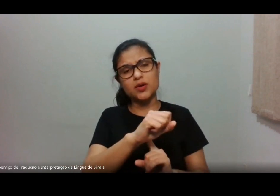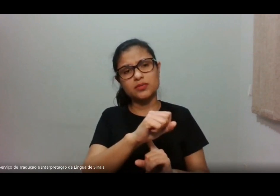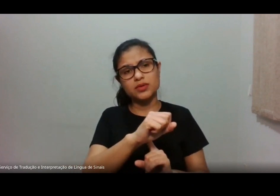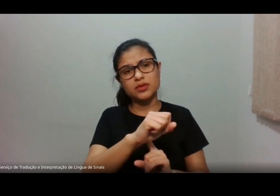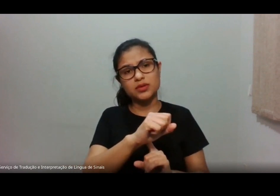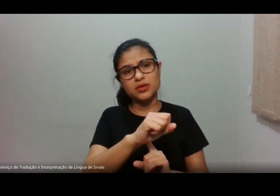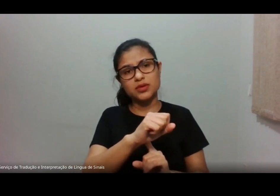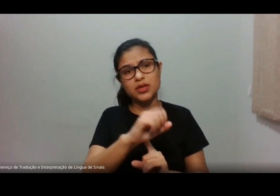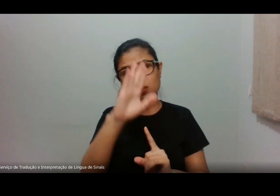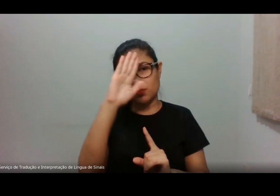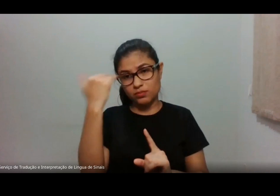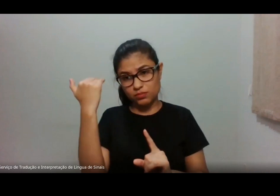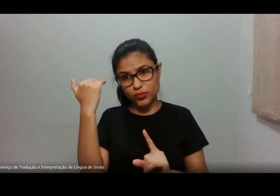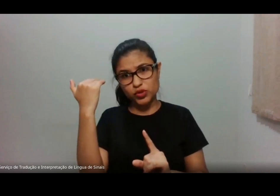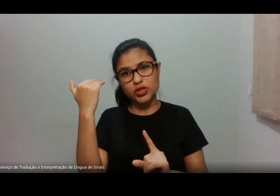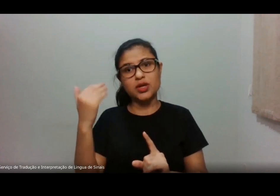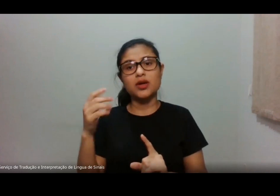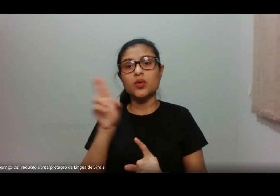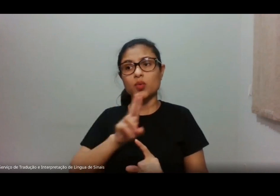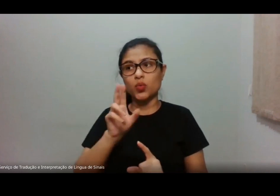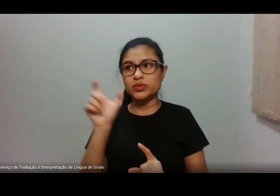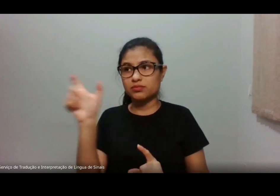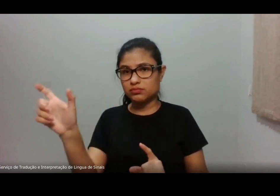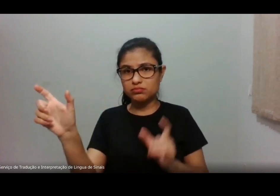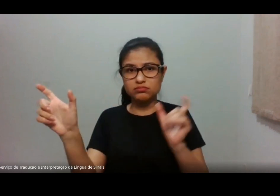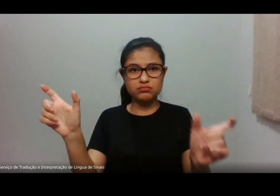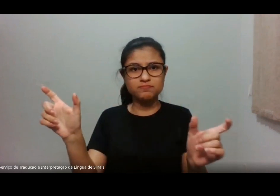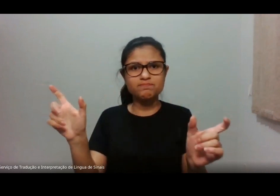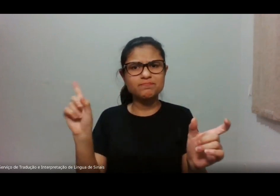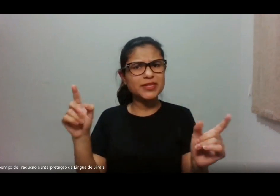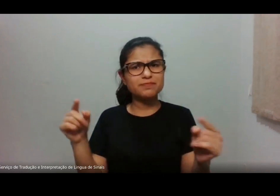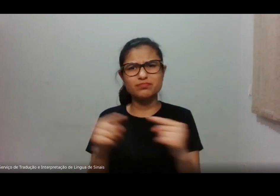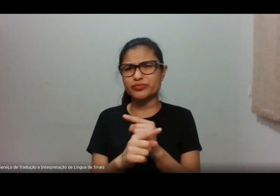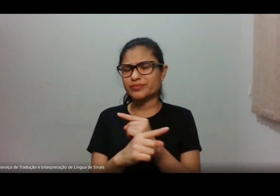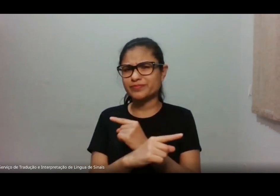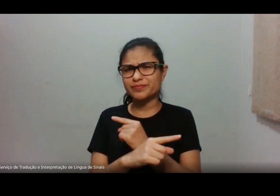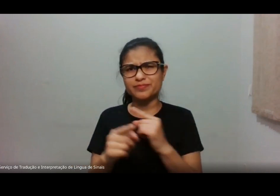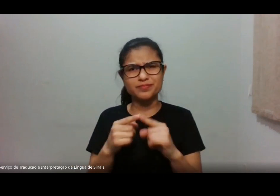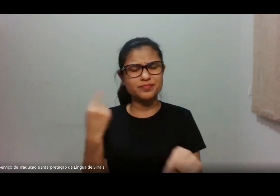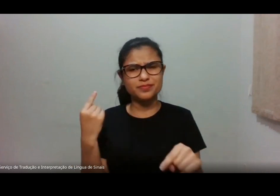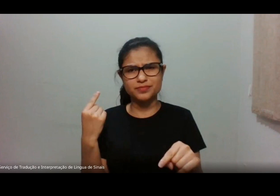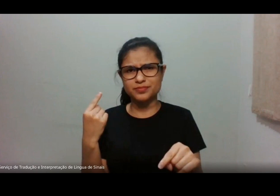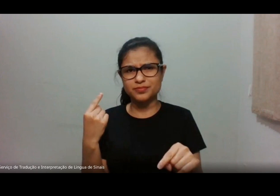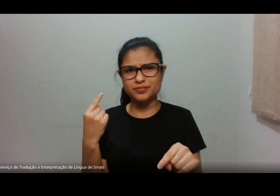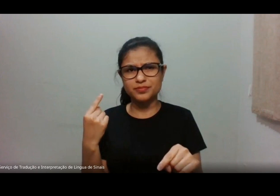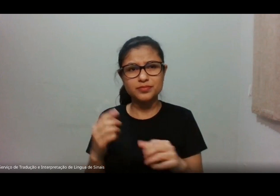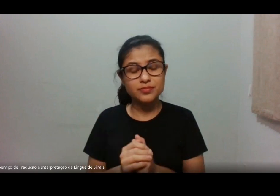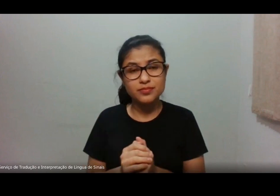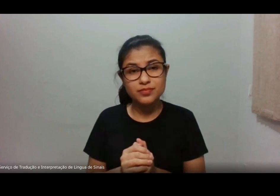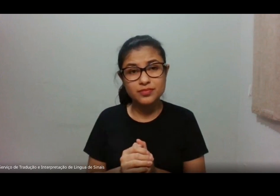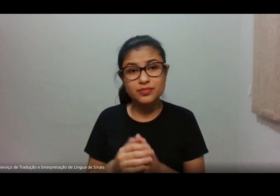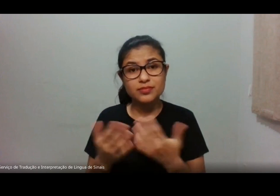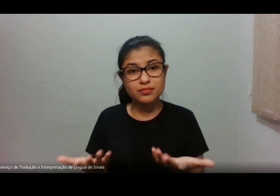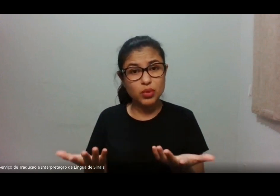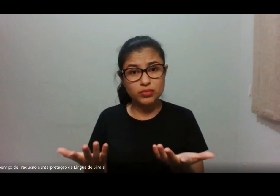como Bourdieu, os dois sintagmas são incompatíveis, totalmente. Bom, gente, eu marquei o tempo